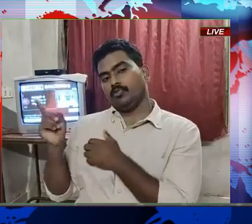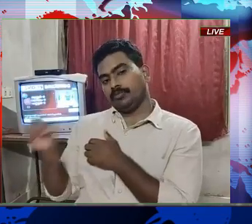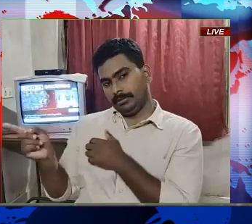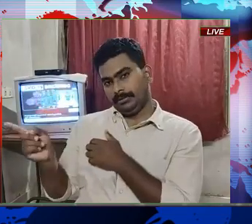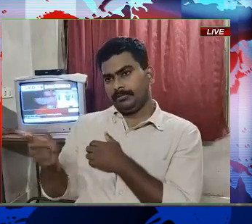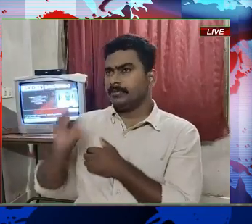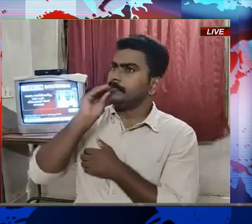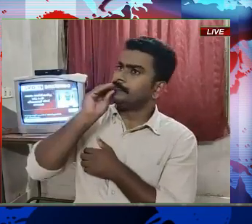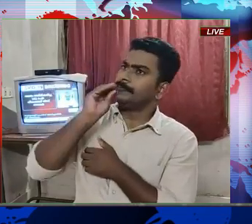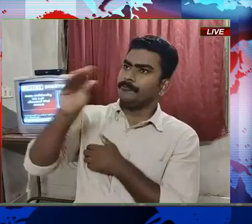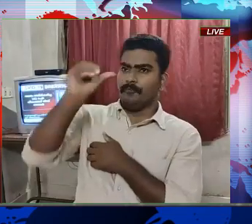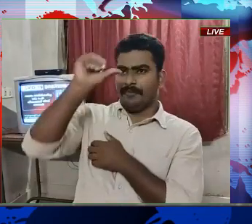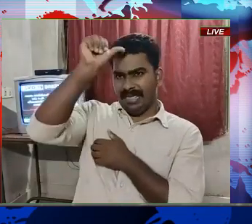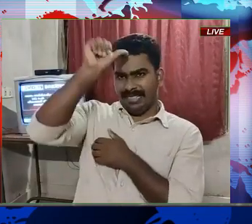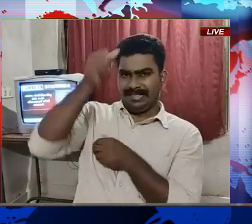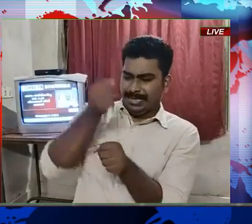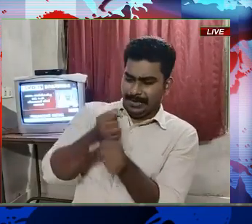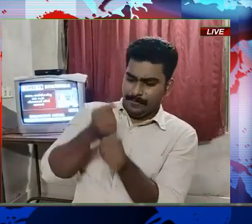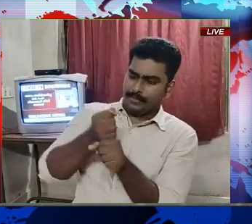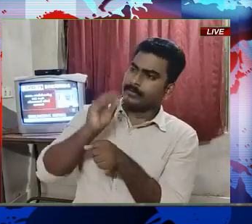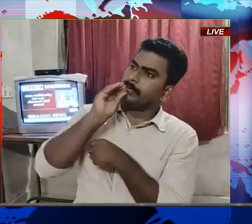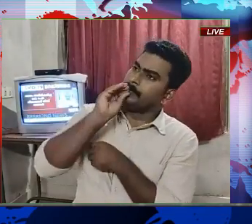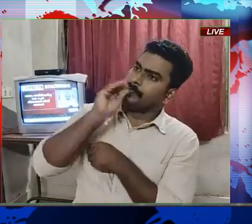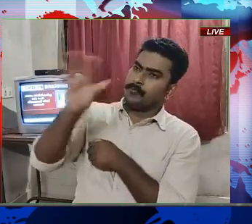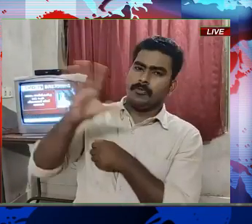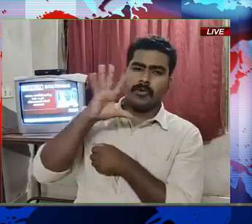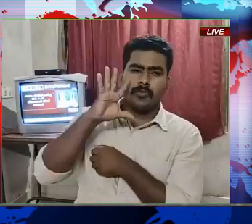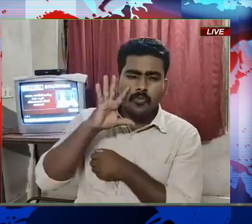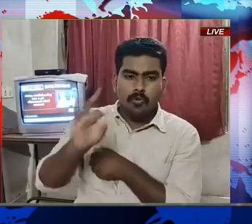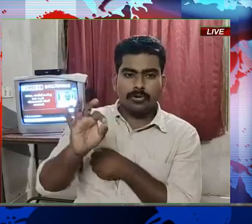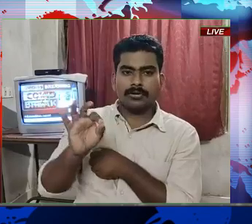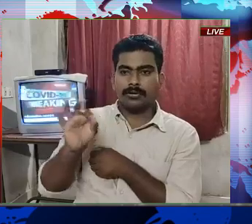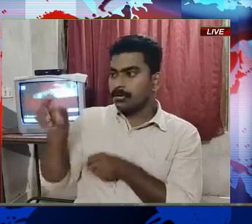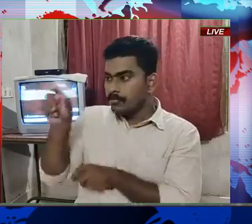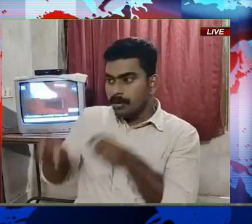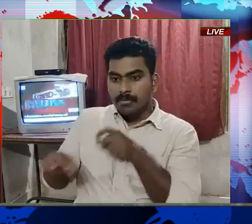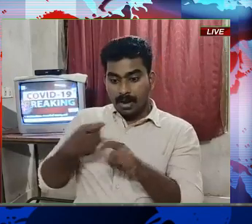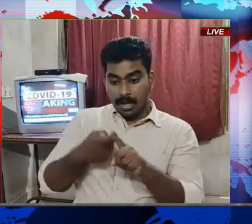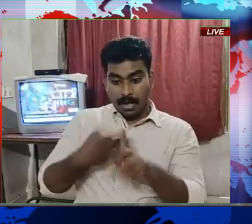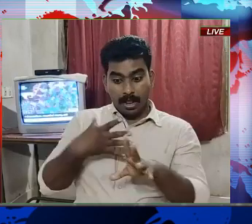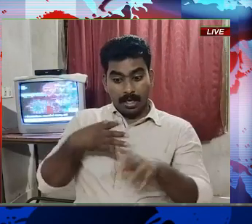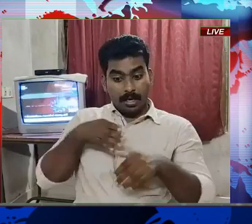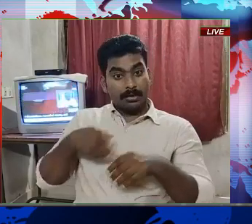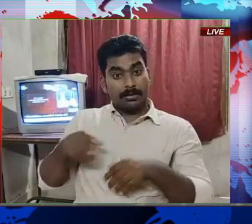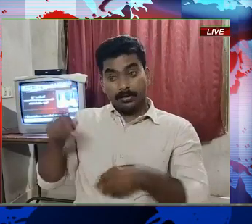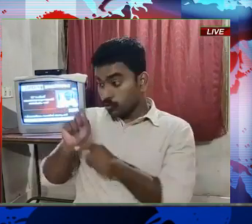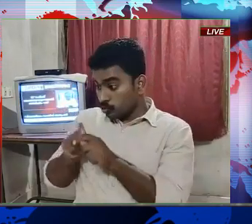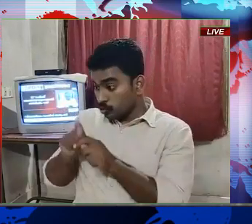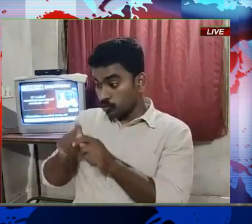അതിൽ കൂടുതൽ ആളുകൾ ഒന്നിച്ചൊരു റൂമിൽ താമസിക്കുകയാണ്.